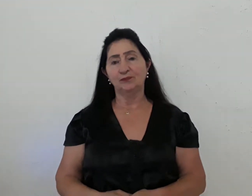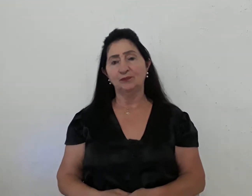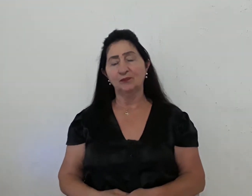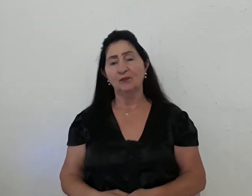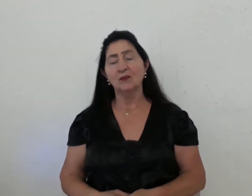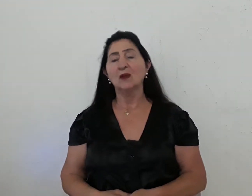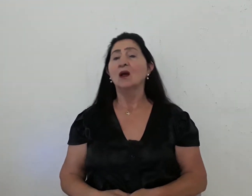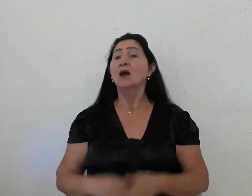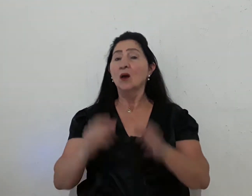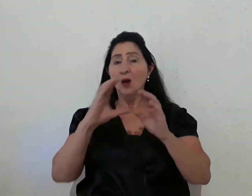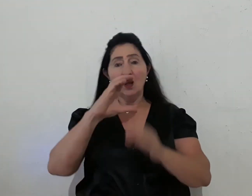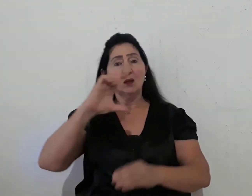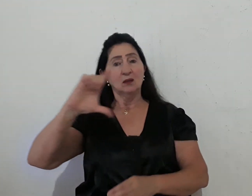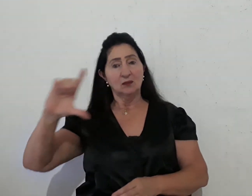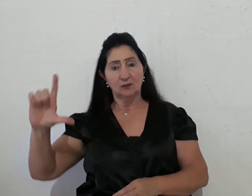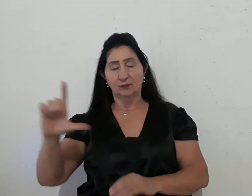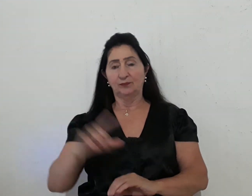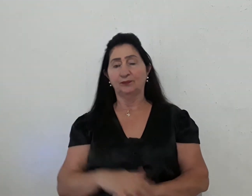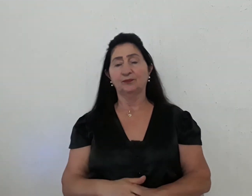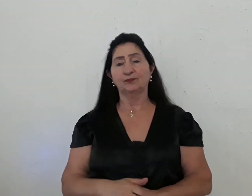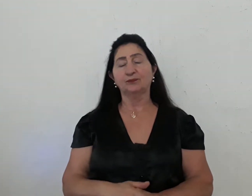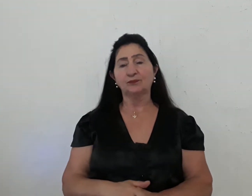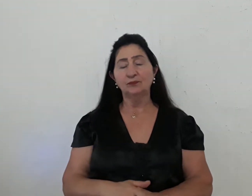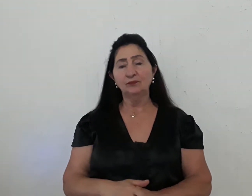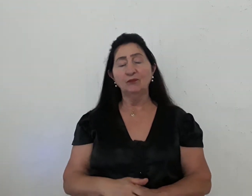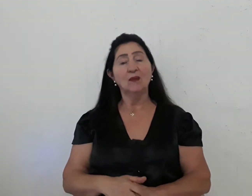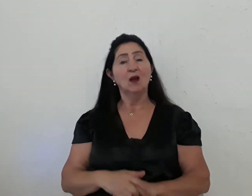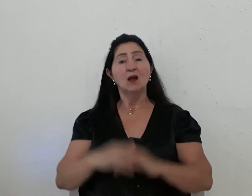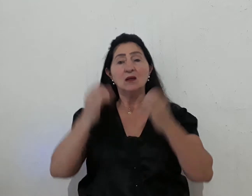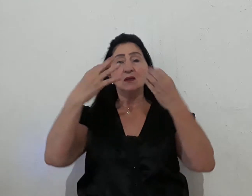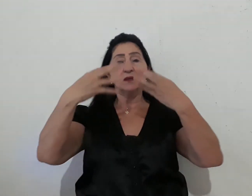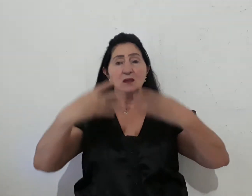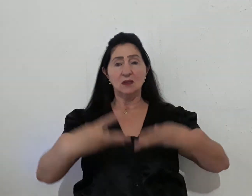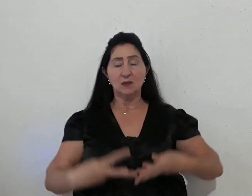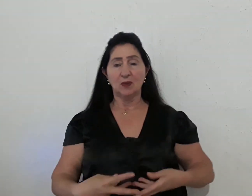esse classificador descritivo não tem movimento.